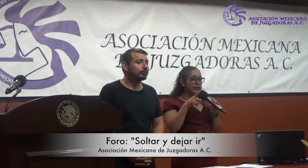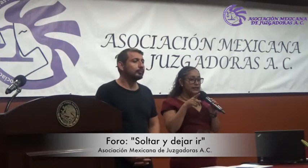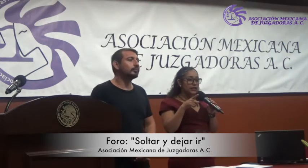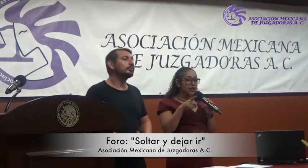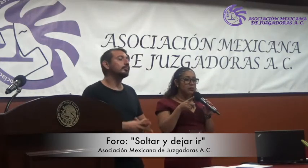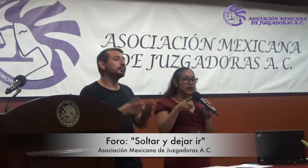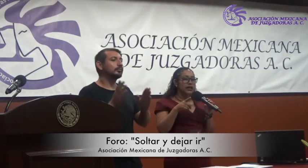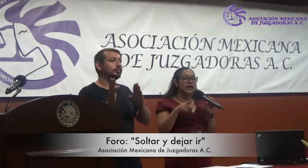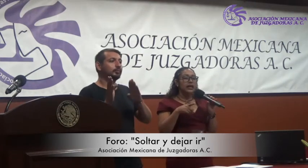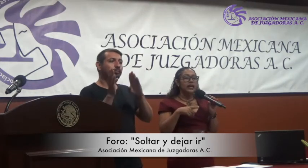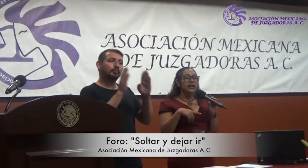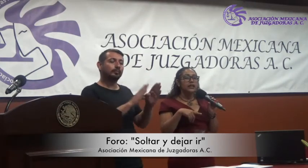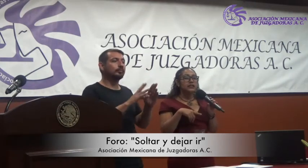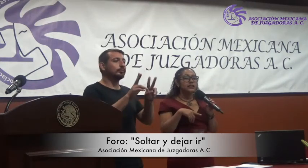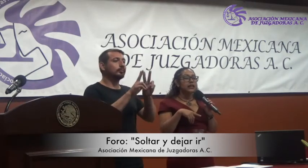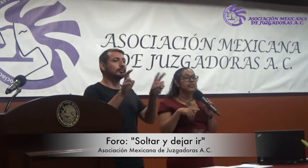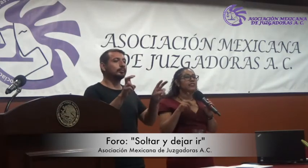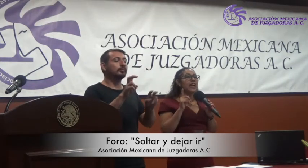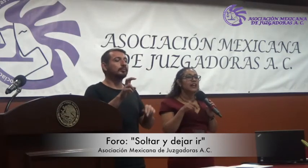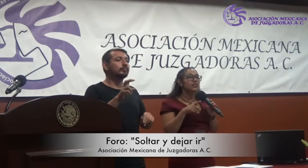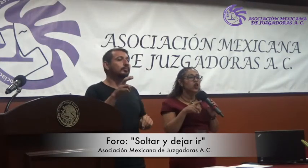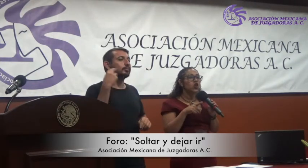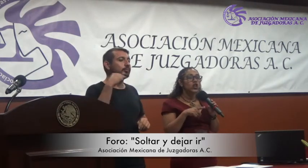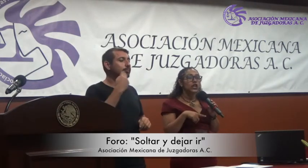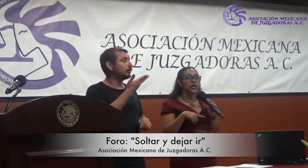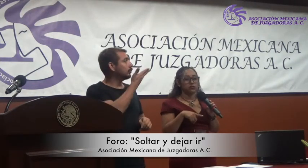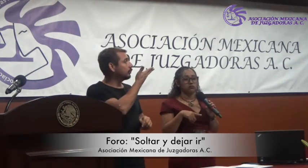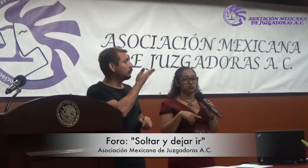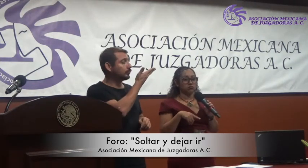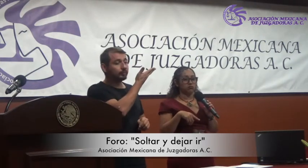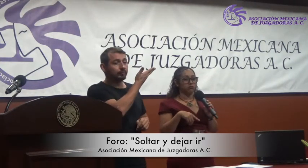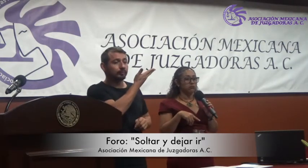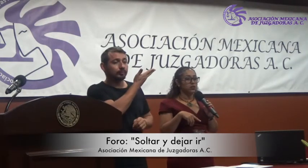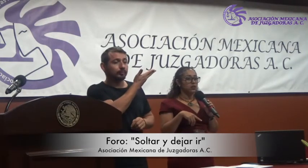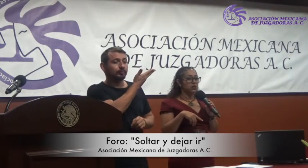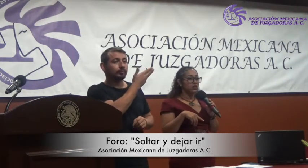a ver este tema que es tanatología.